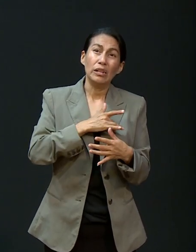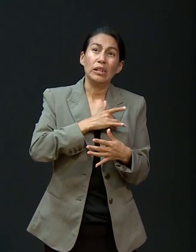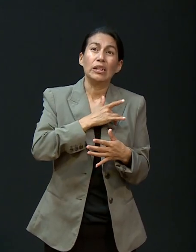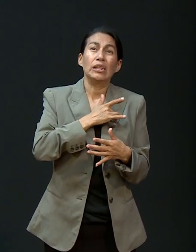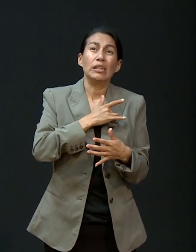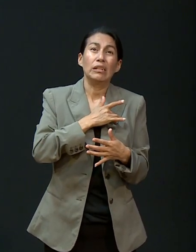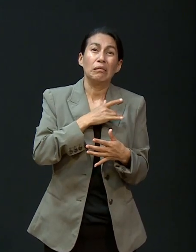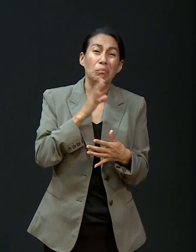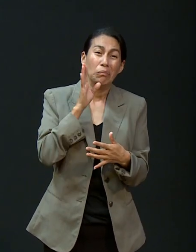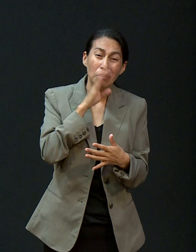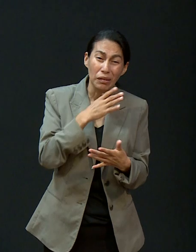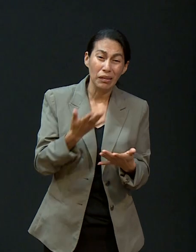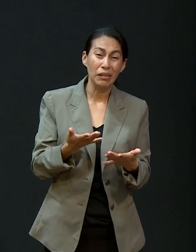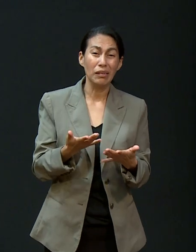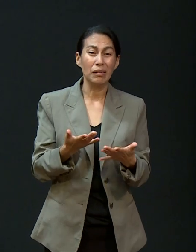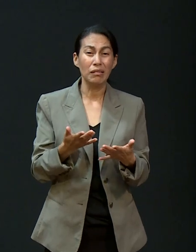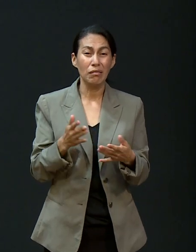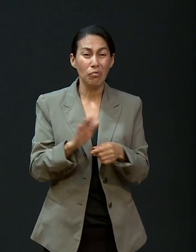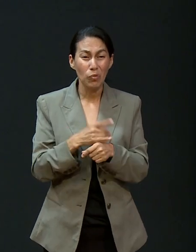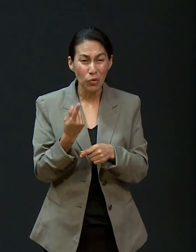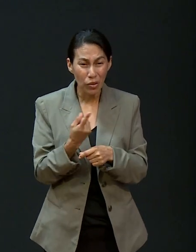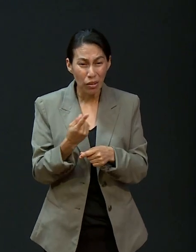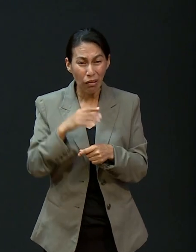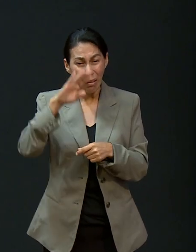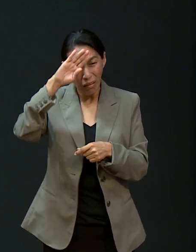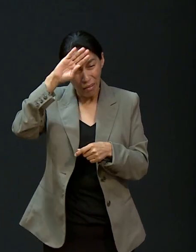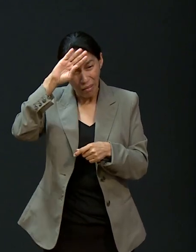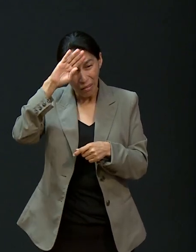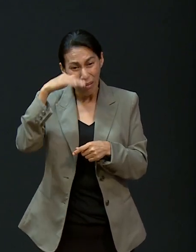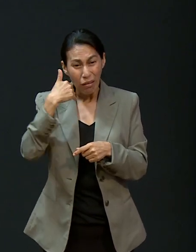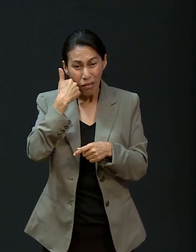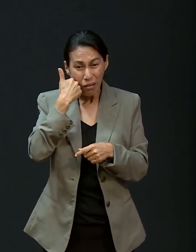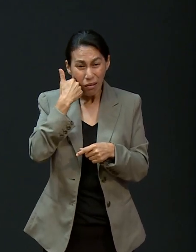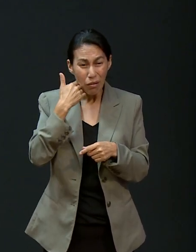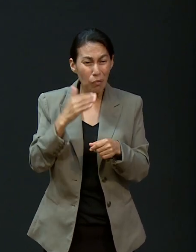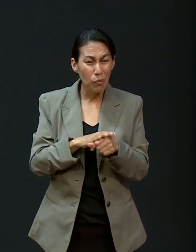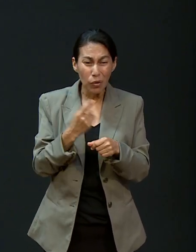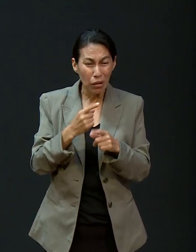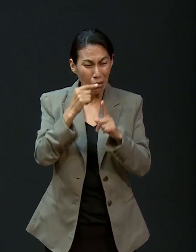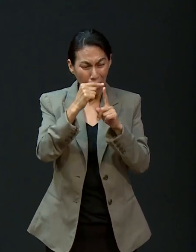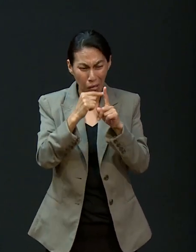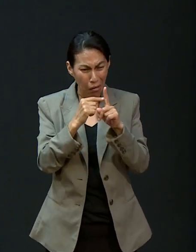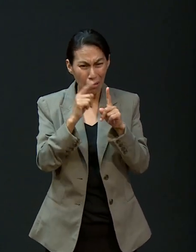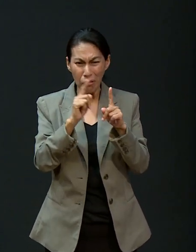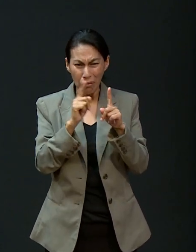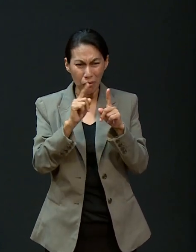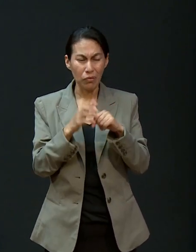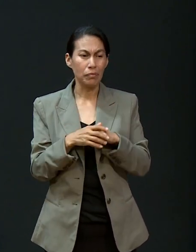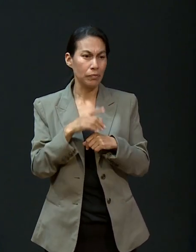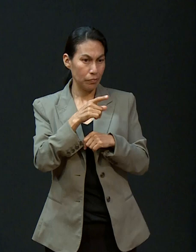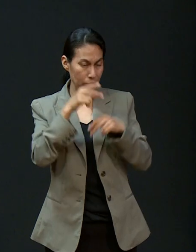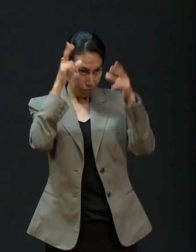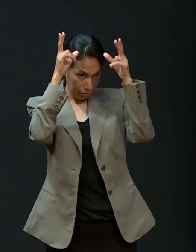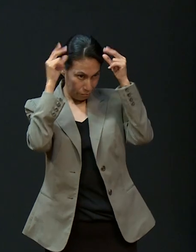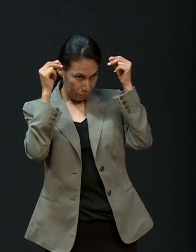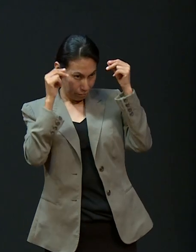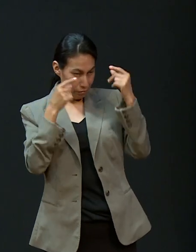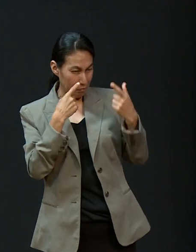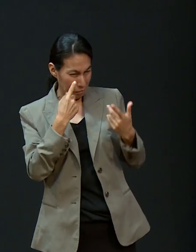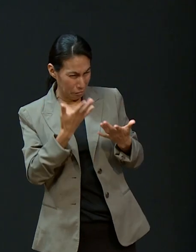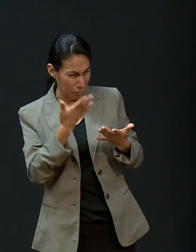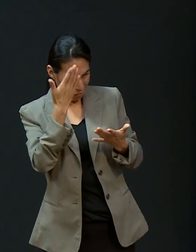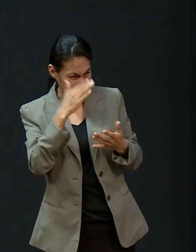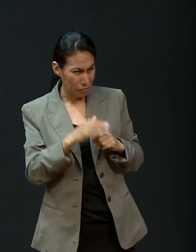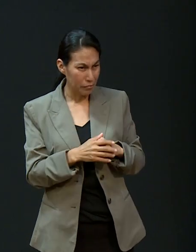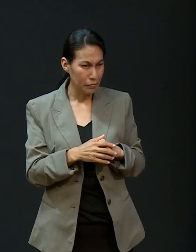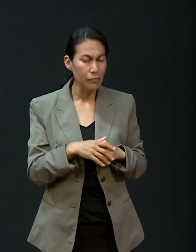momento yo vi, está mal, porque, porque esta fiebre no baja con ninguna medicación. O tú como experta,